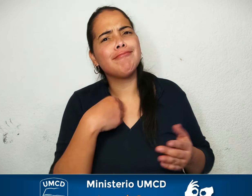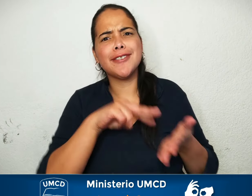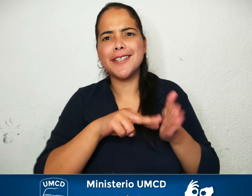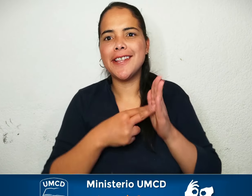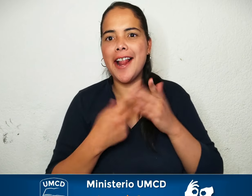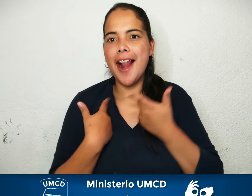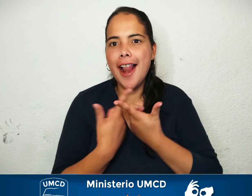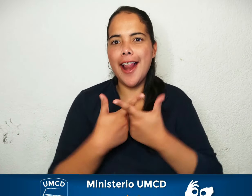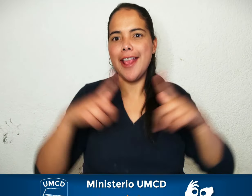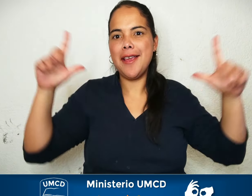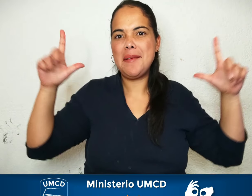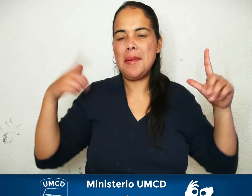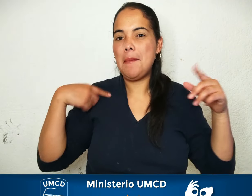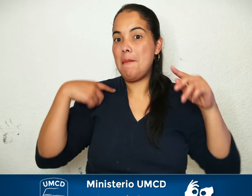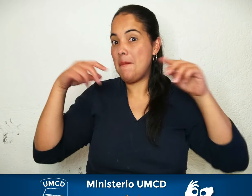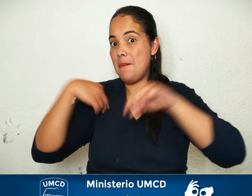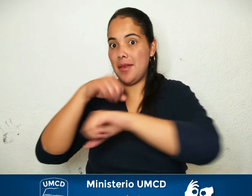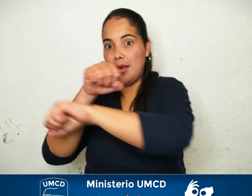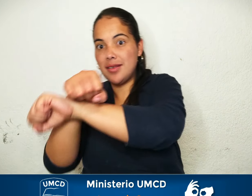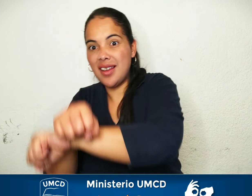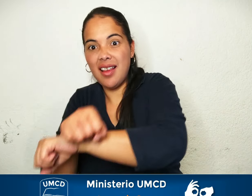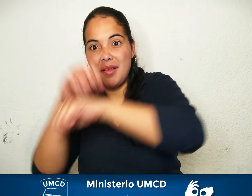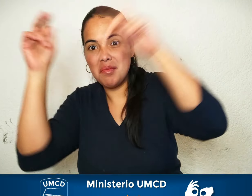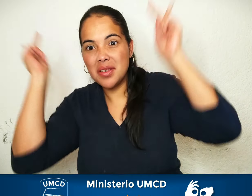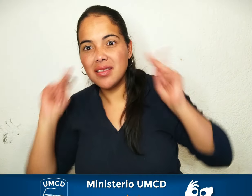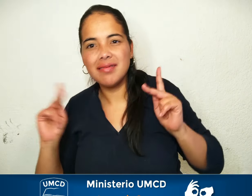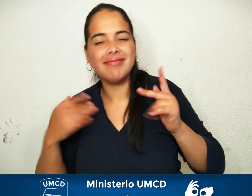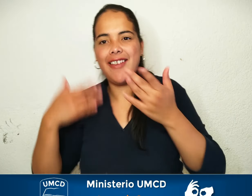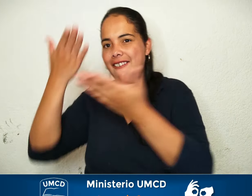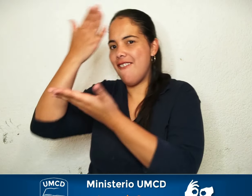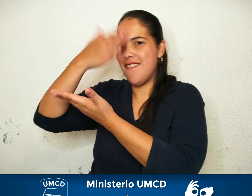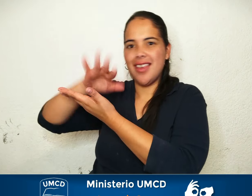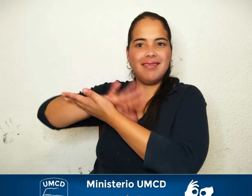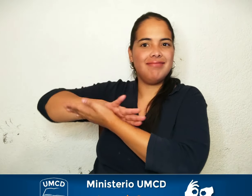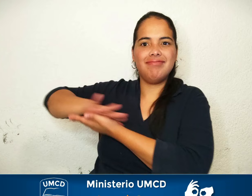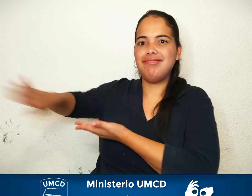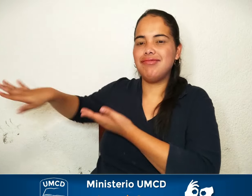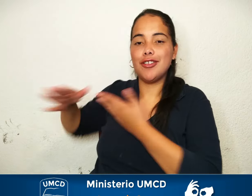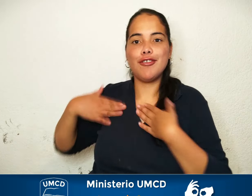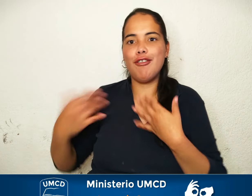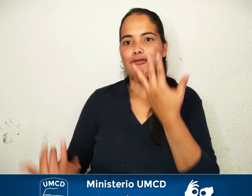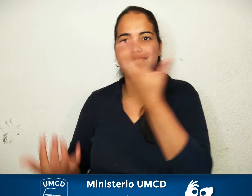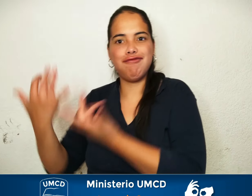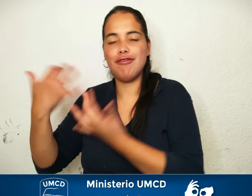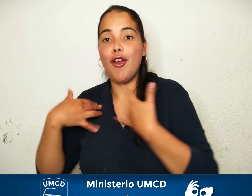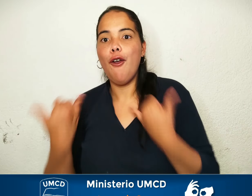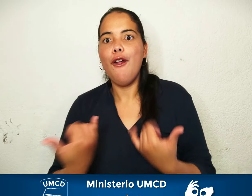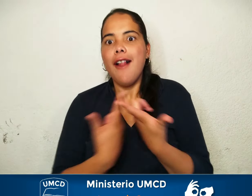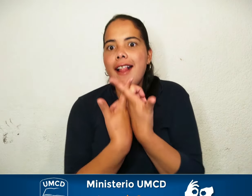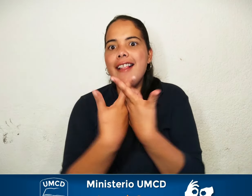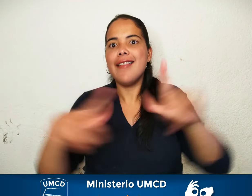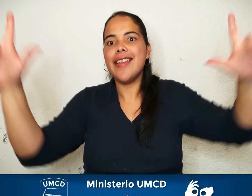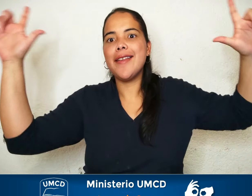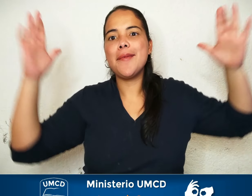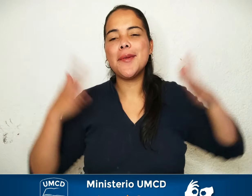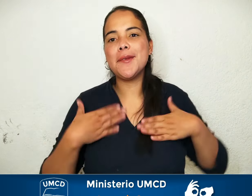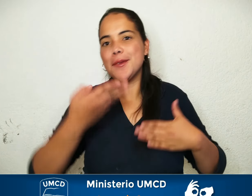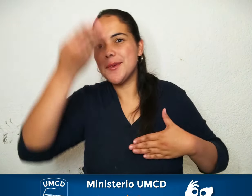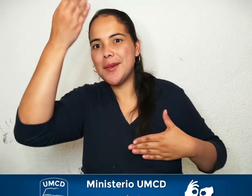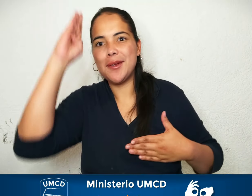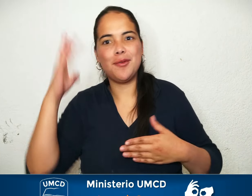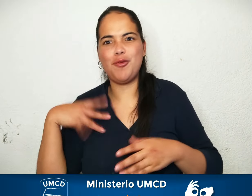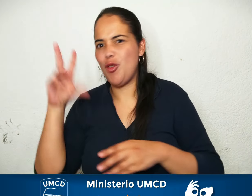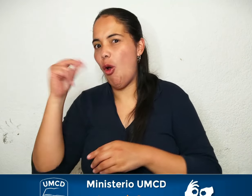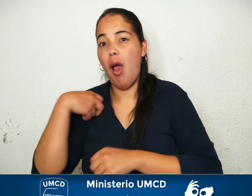y Salvador. Nos asegura de que nosotros, gracias a esa fe, ya no somos condenados. Por lo tanto, nosotros